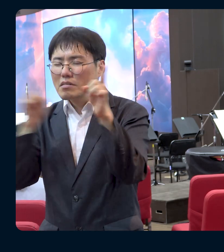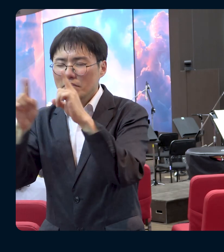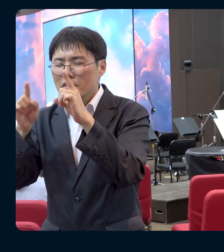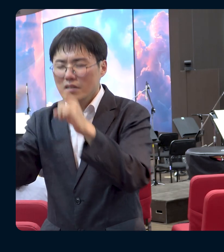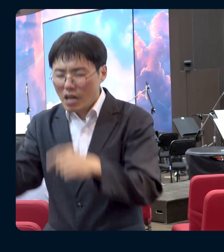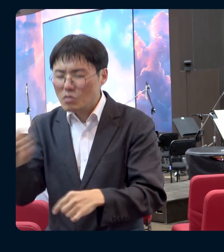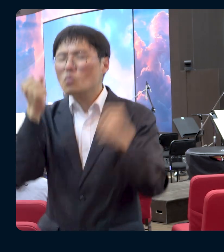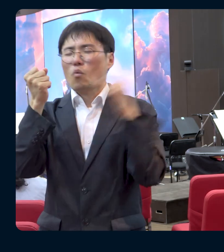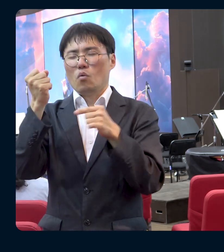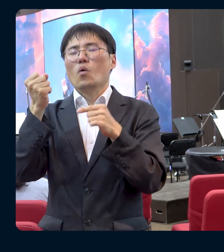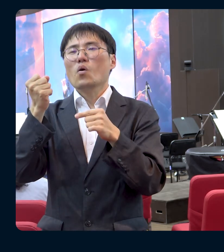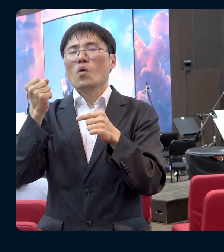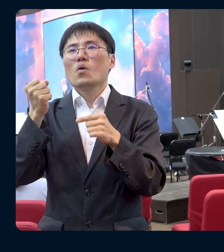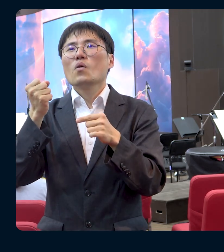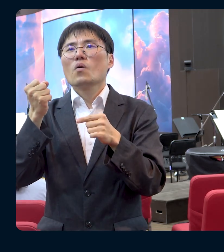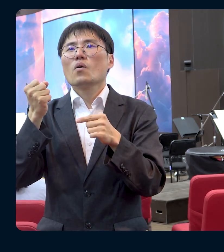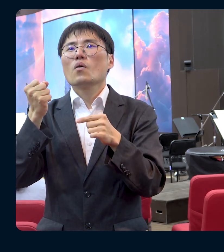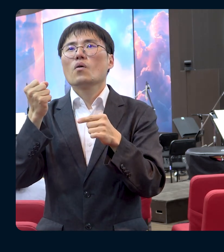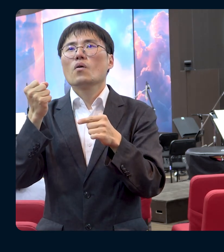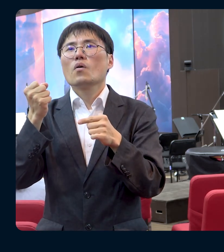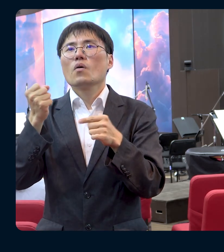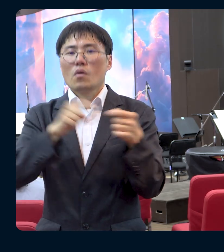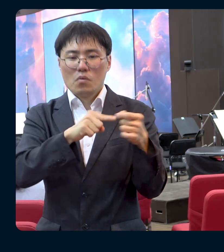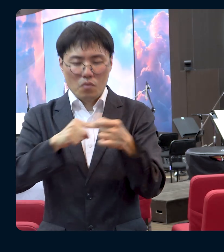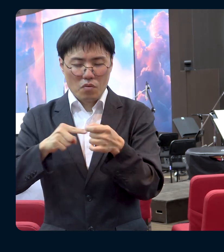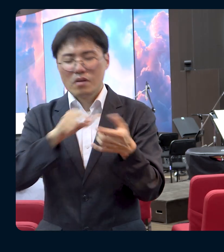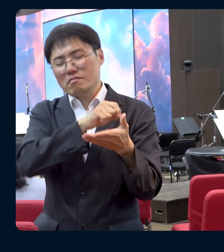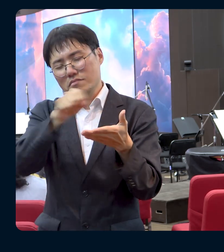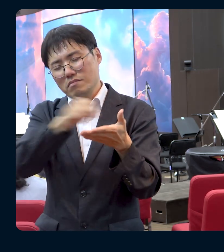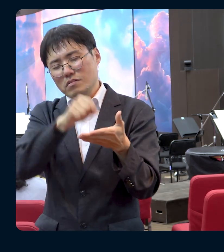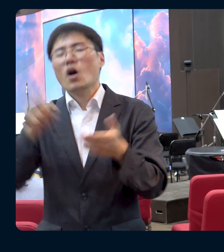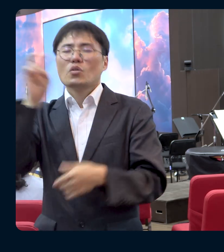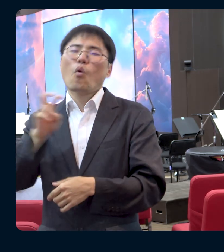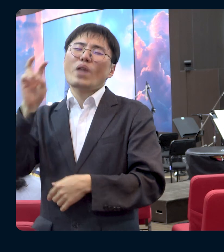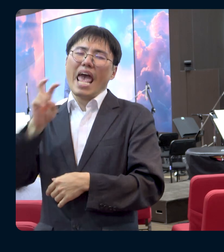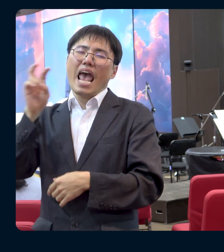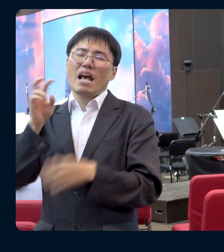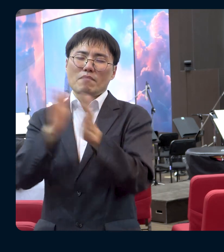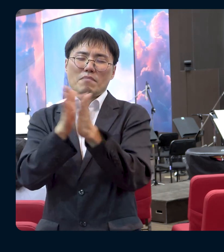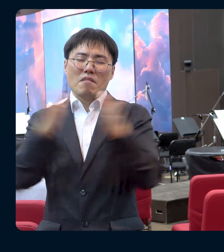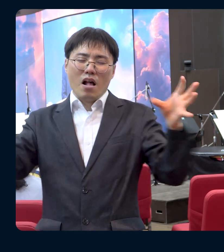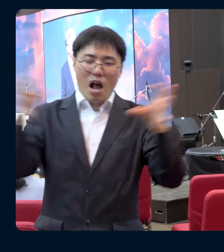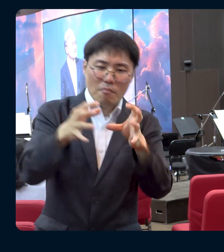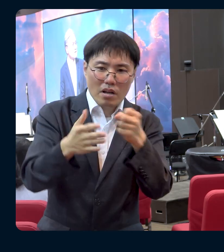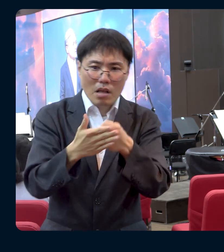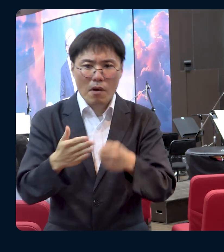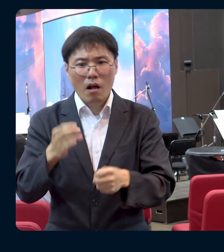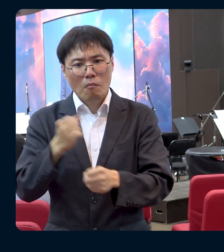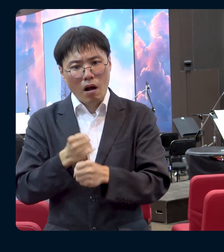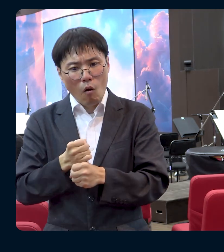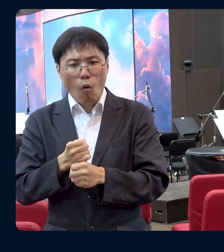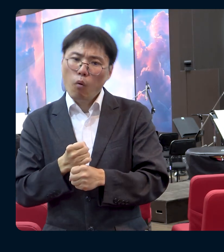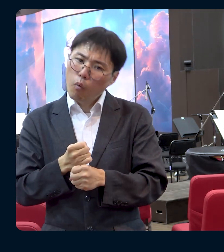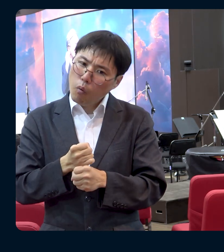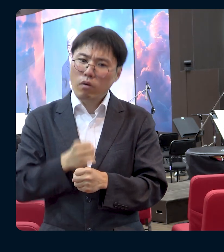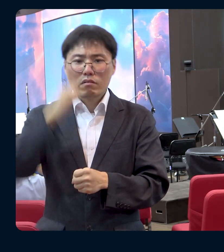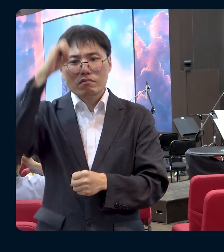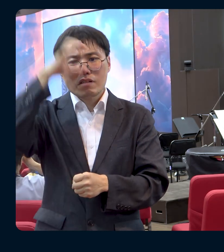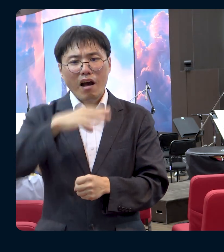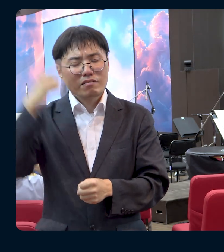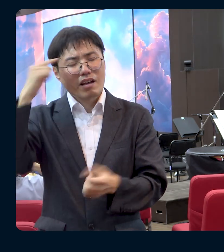된 하나님의 말씀을 가지고 가사를 써요. 그리고 거기에 곡을 만들어 붙여서 찬양을 만드니까 이게 너무 은혜가 되는